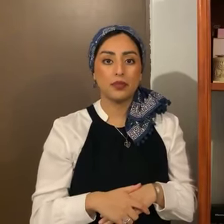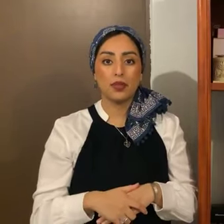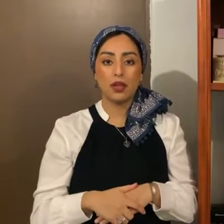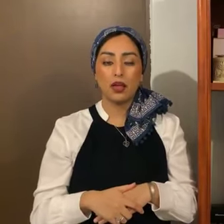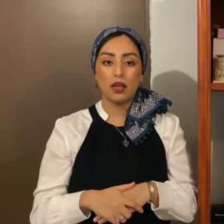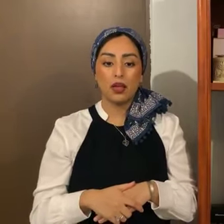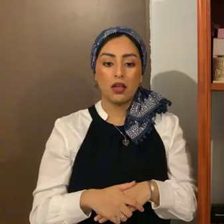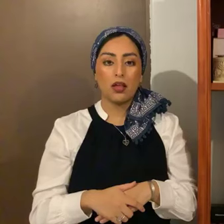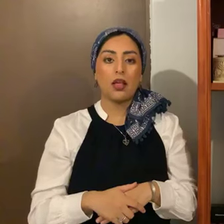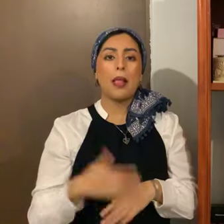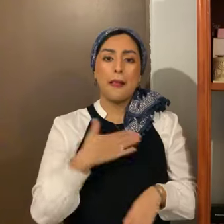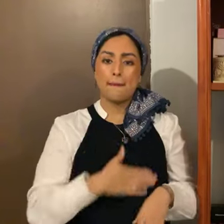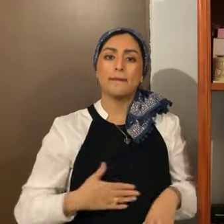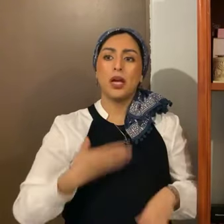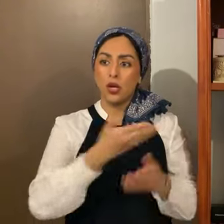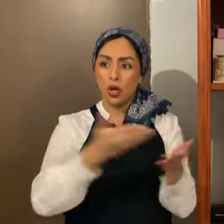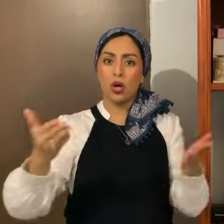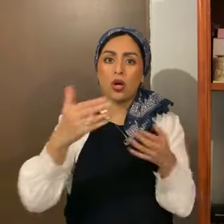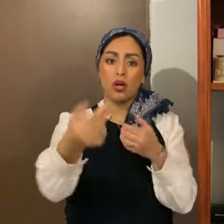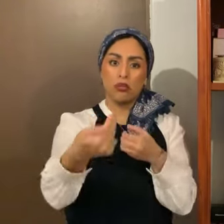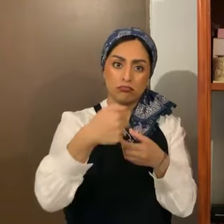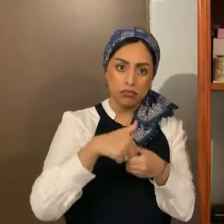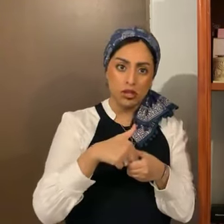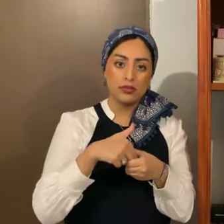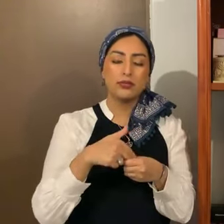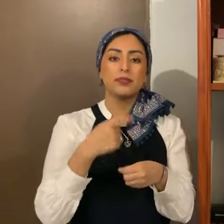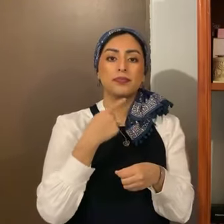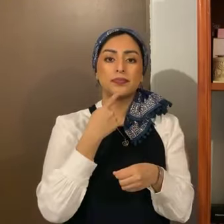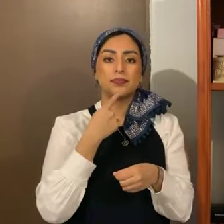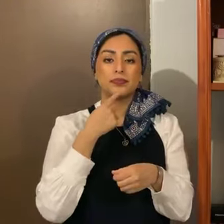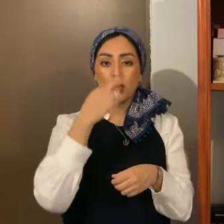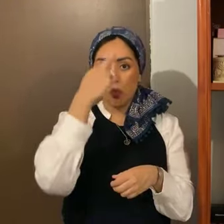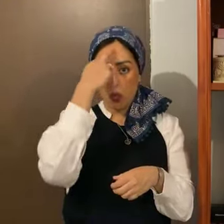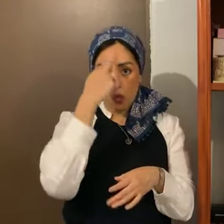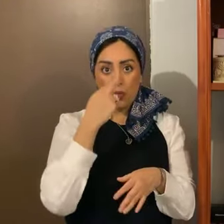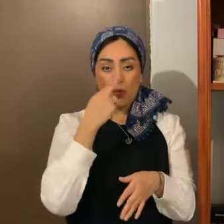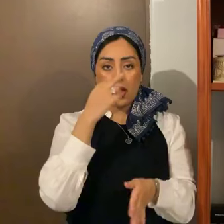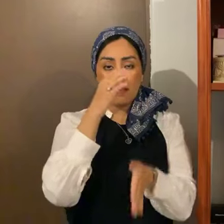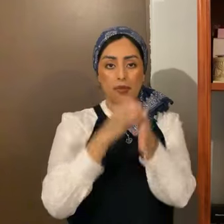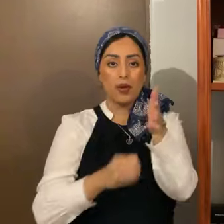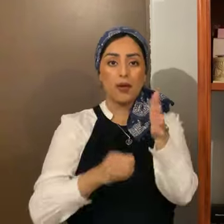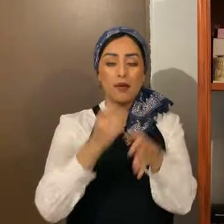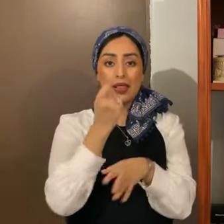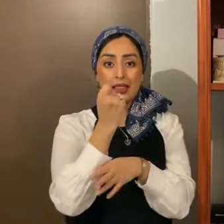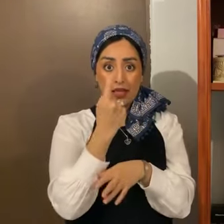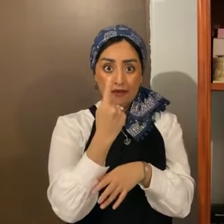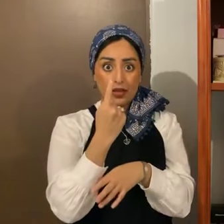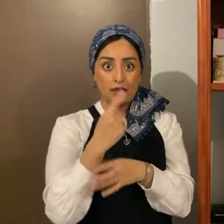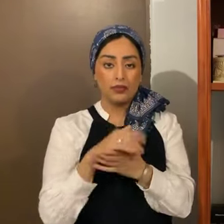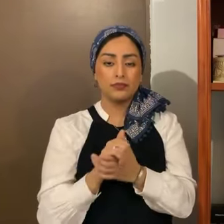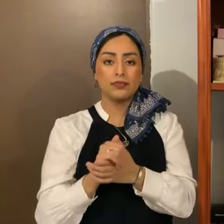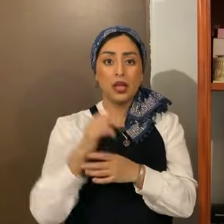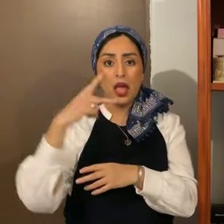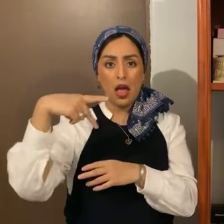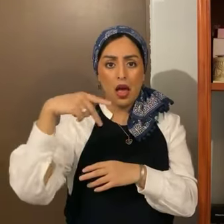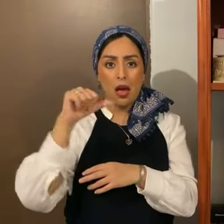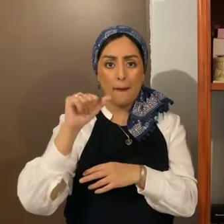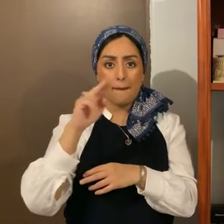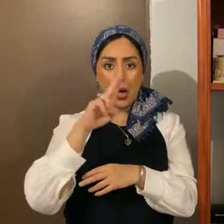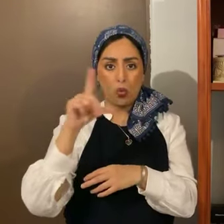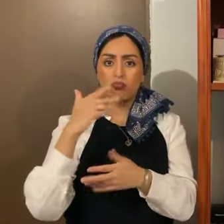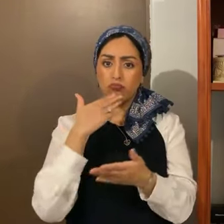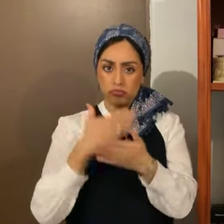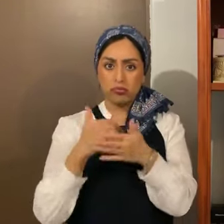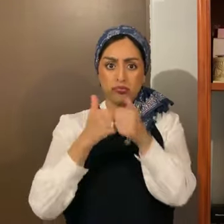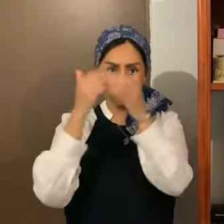de Israel, injértate. Romanos capítulo 11. Pablo fue un gran apóstol y